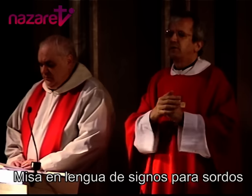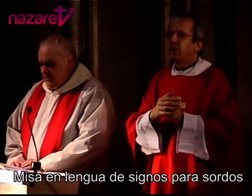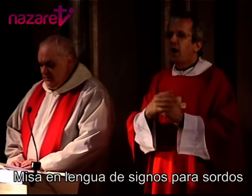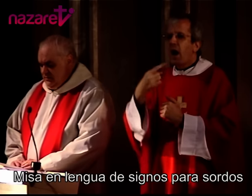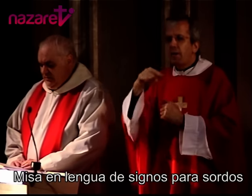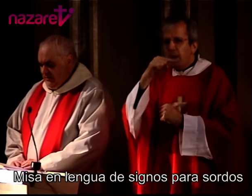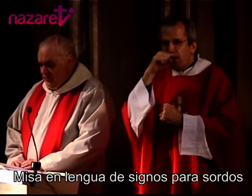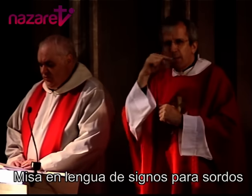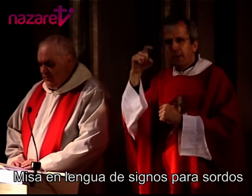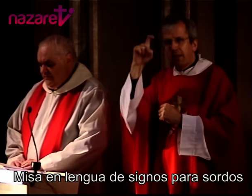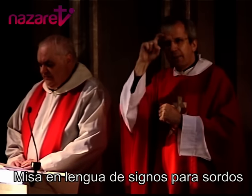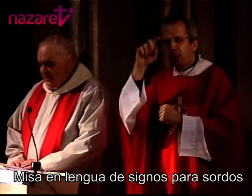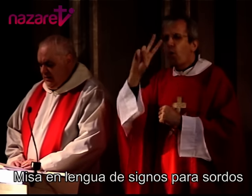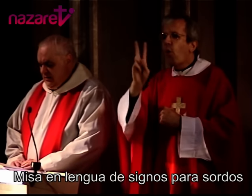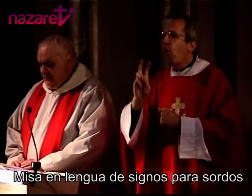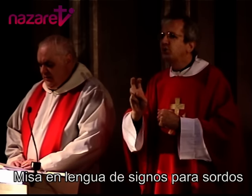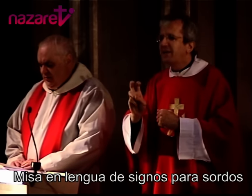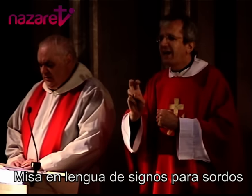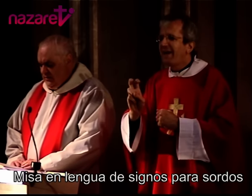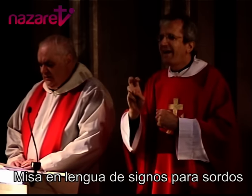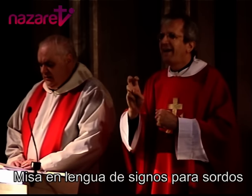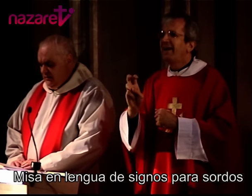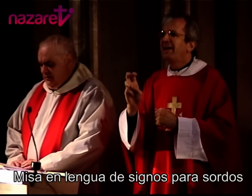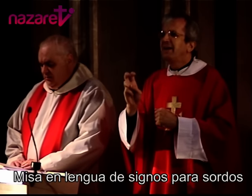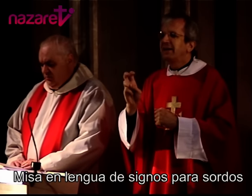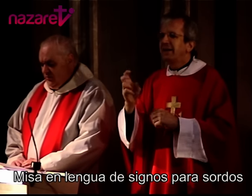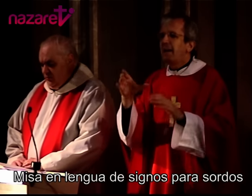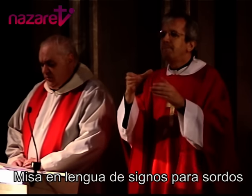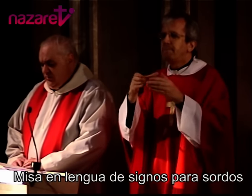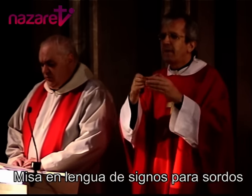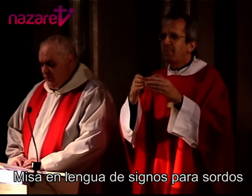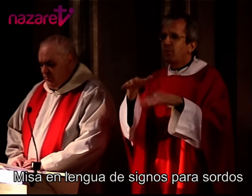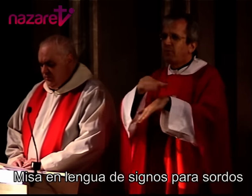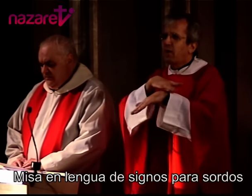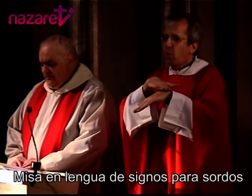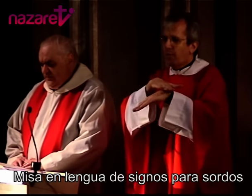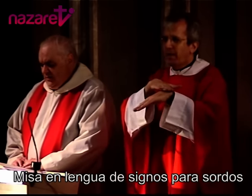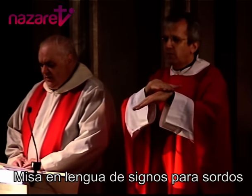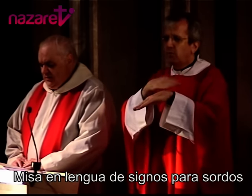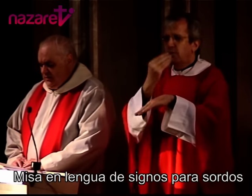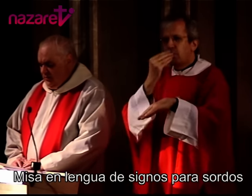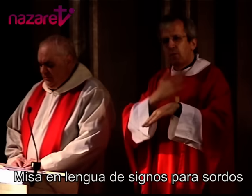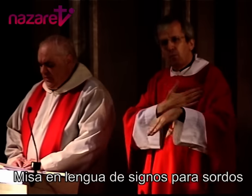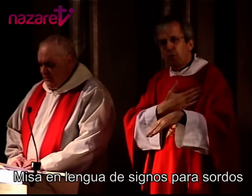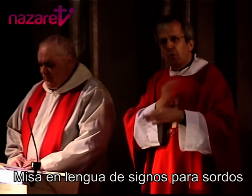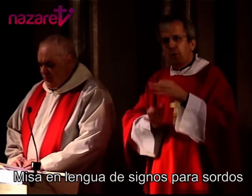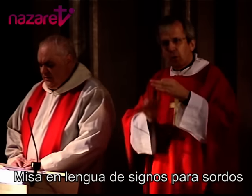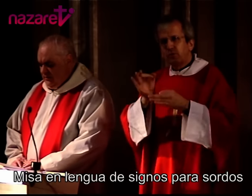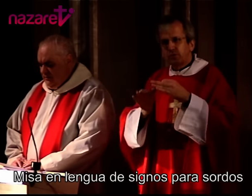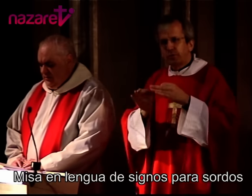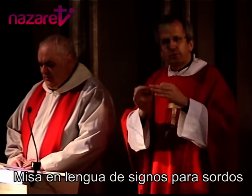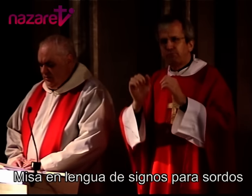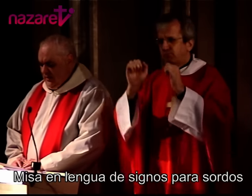Había un hombre llamado José, que era miembro del Sanedrín, hombre bueno y justo. Este no había dado